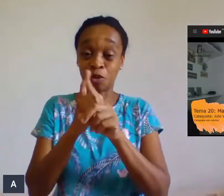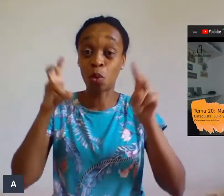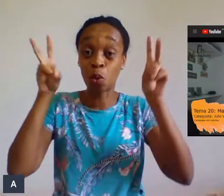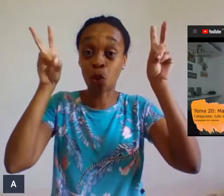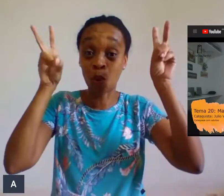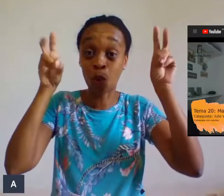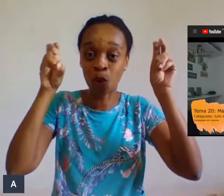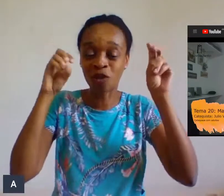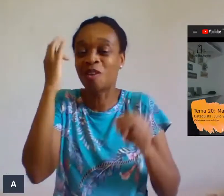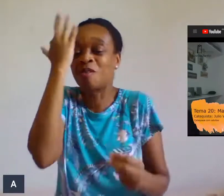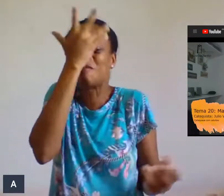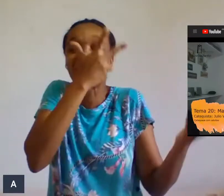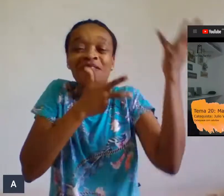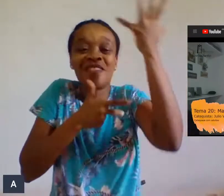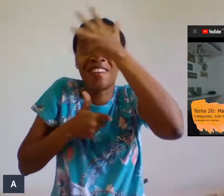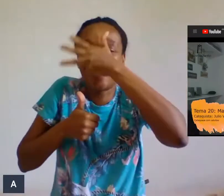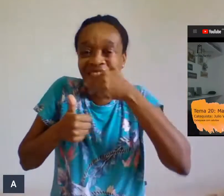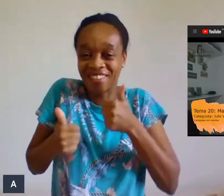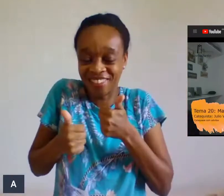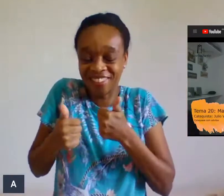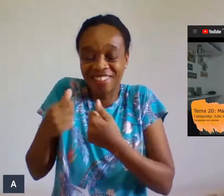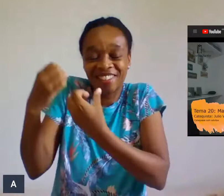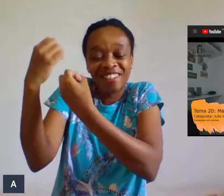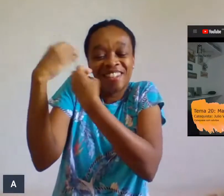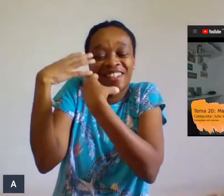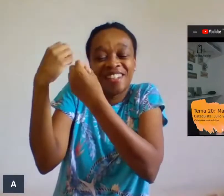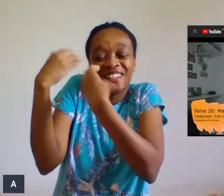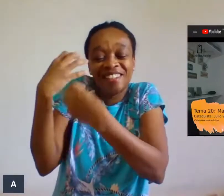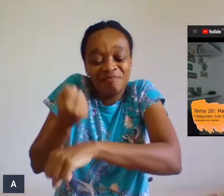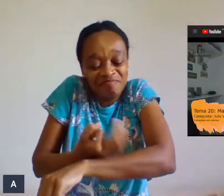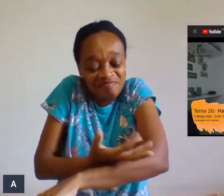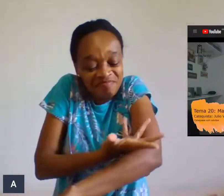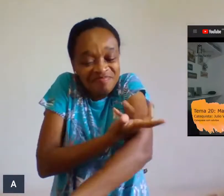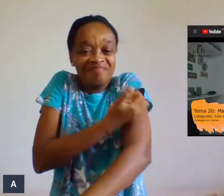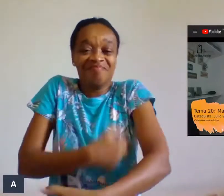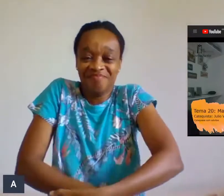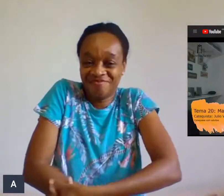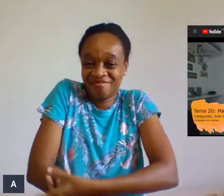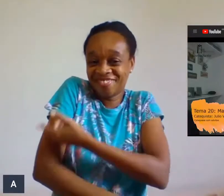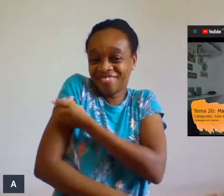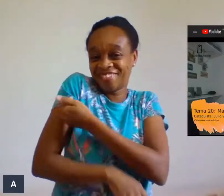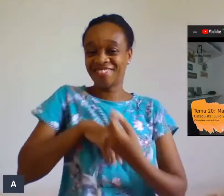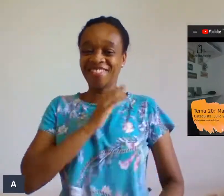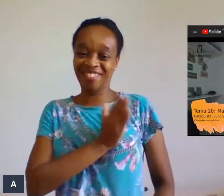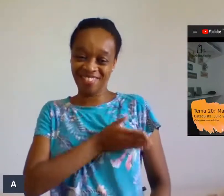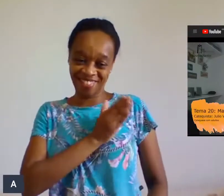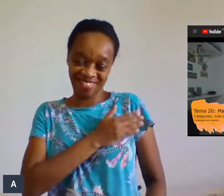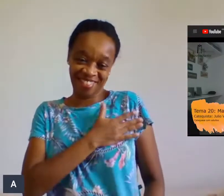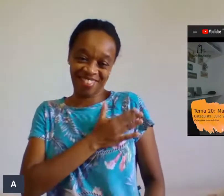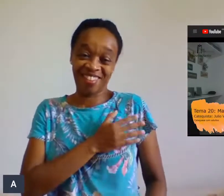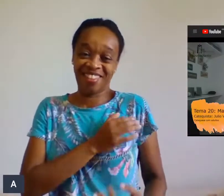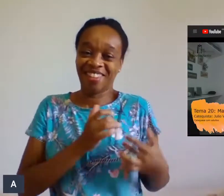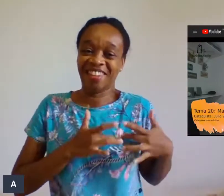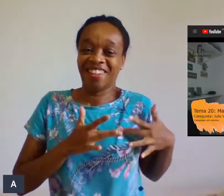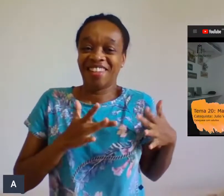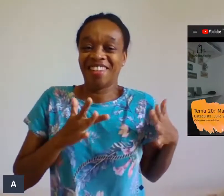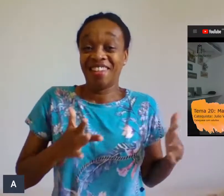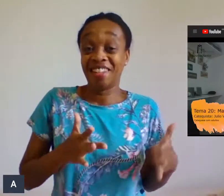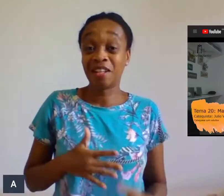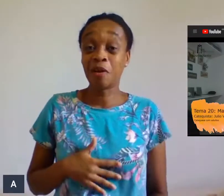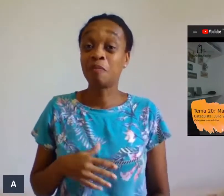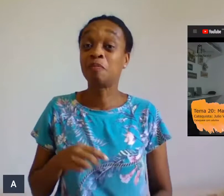é maravilhoso, é inspirador, é de aquecer os nossos corações. Hoje vamos falar de